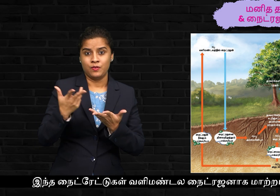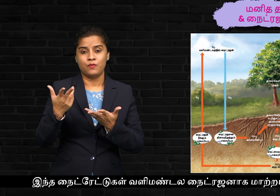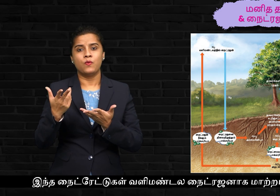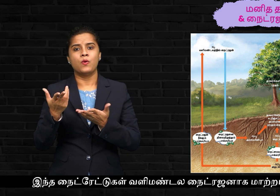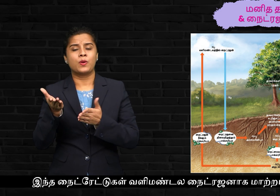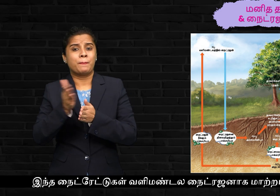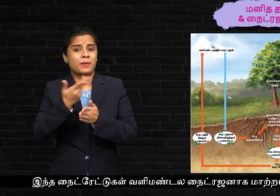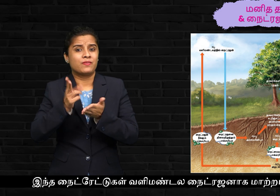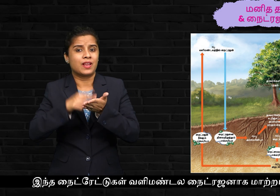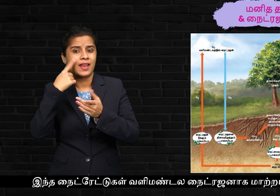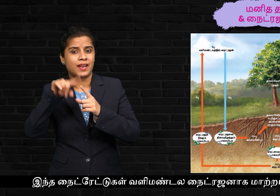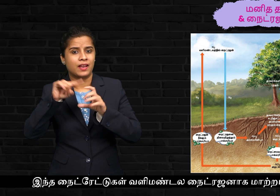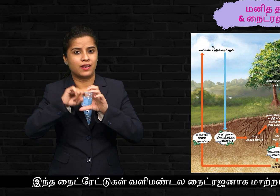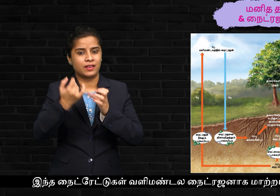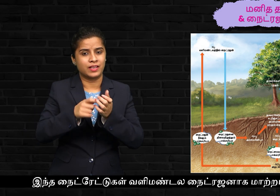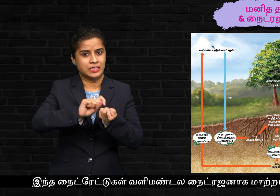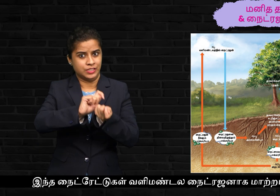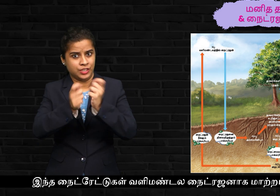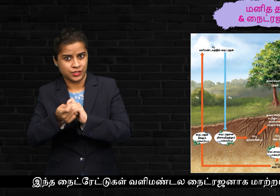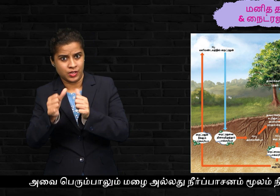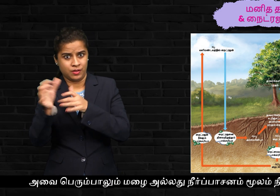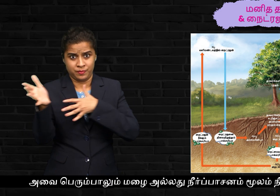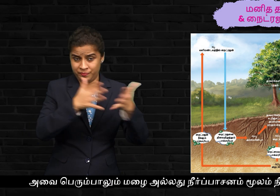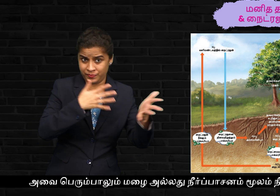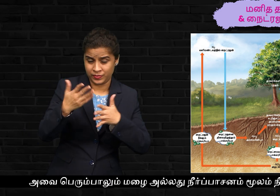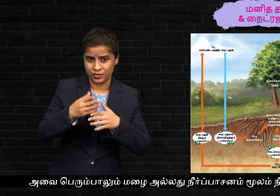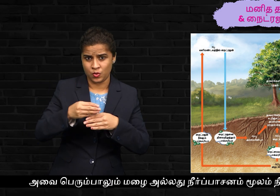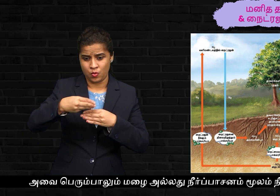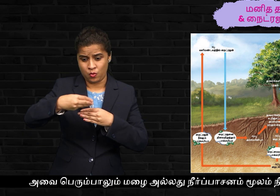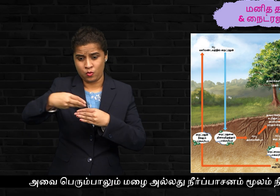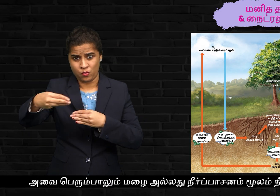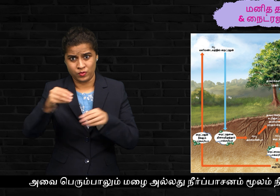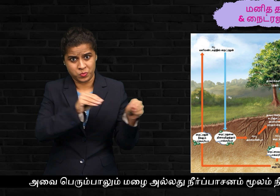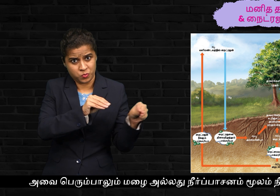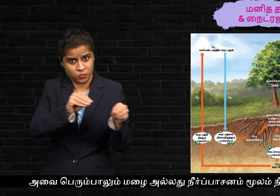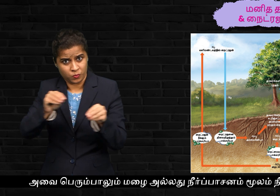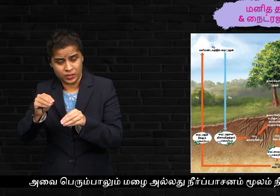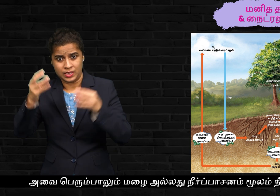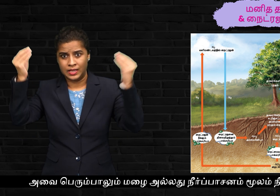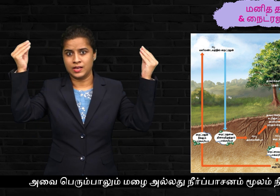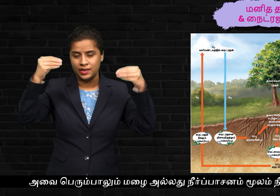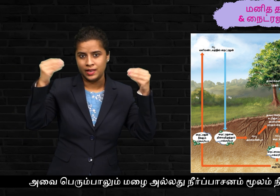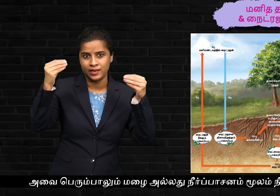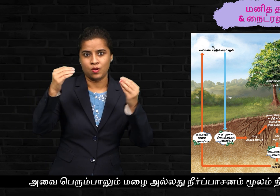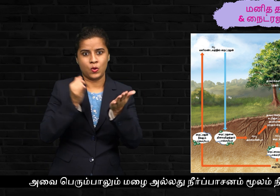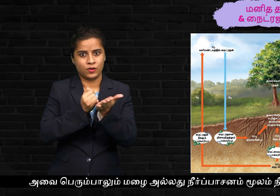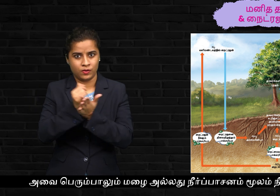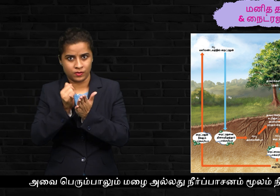வளிமண்டல நைட்ரஜனாக மாற்றப்படுவதற்கு முன்பு அவை பெரும்பாலும் மழை அல்லது நீர்ப்பாசனம் மூலம்